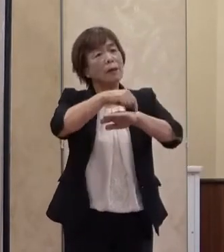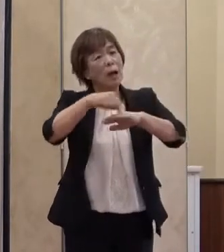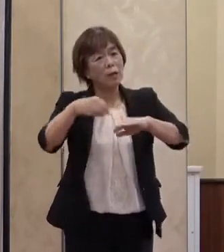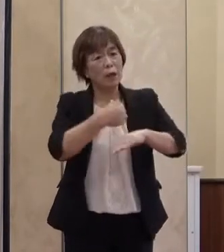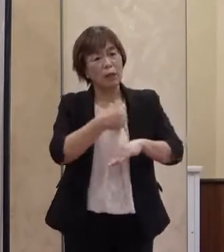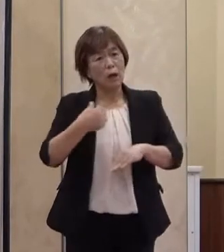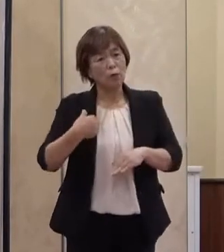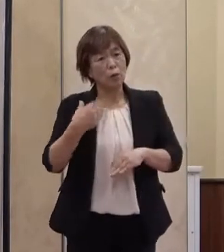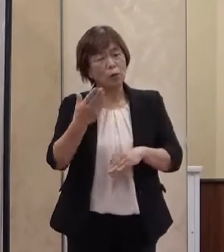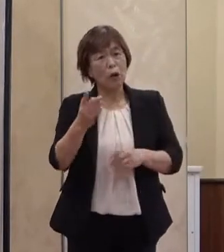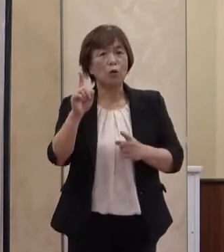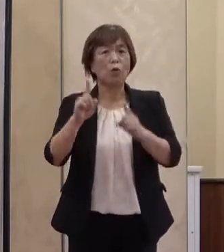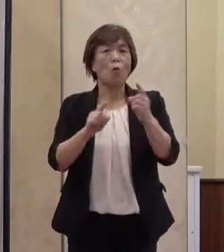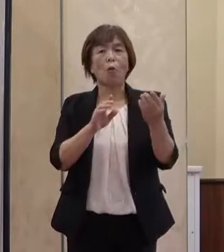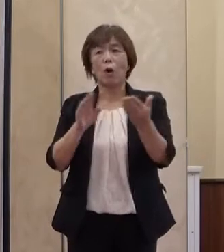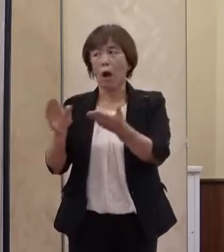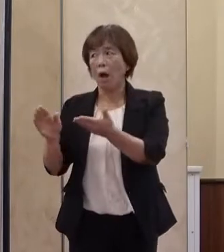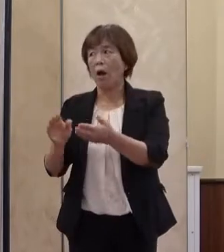いします。